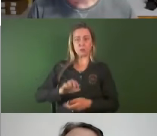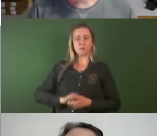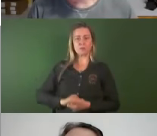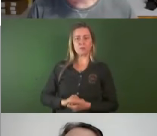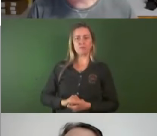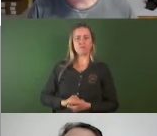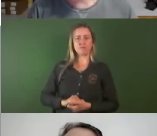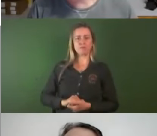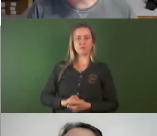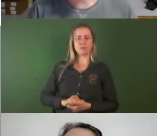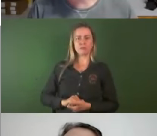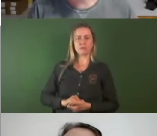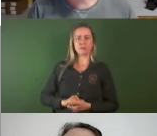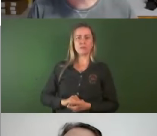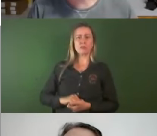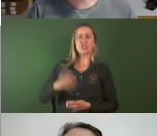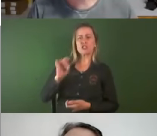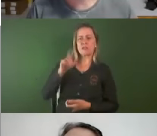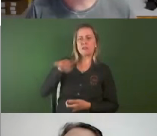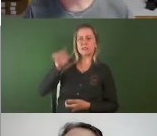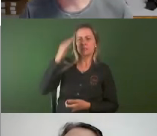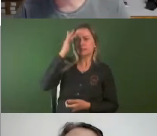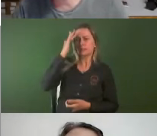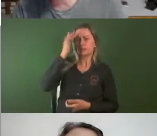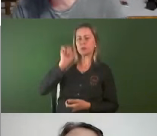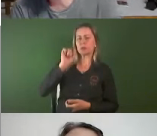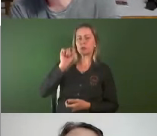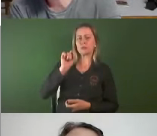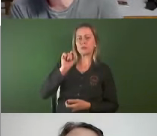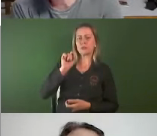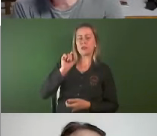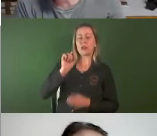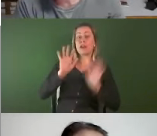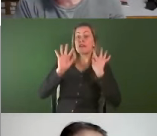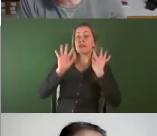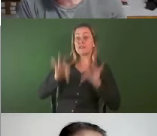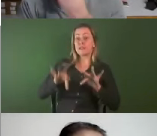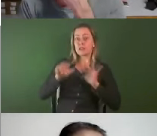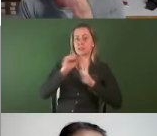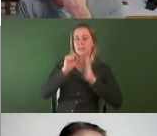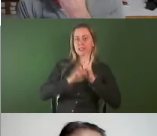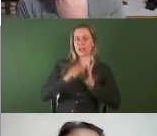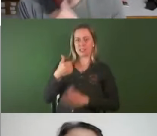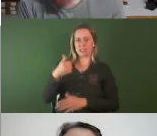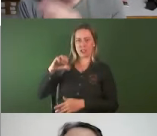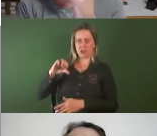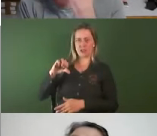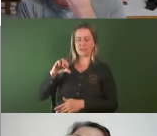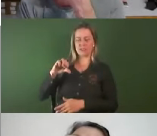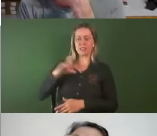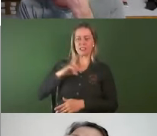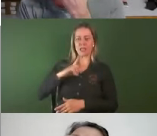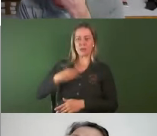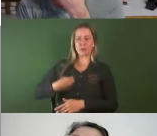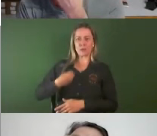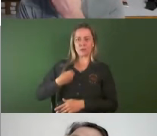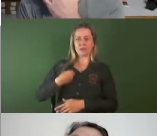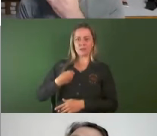né? Então, aqui, só para vocês terem uma ideia do que era. Aí, no final do século XIX, a fotografia já está permeando,